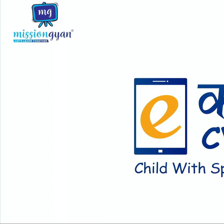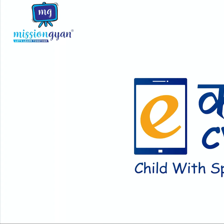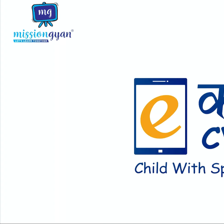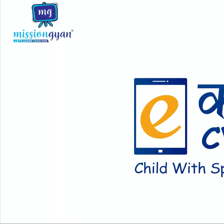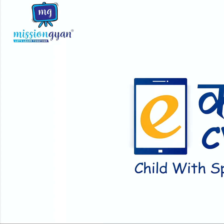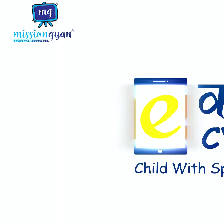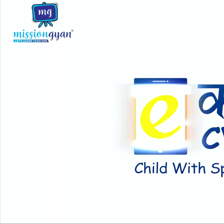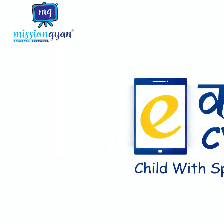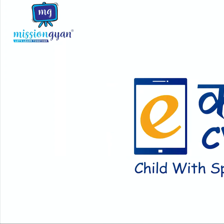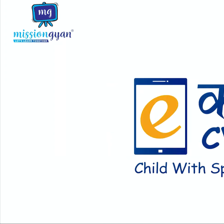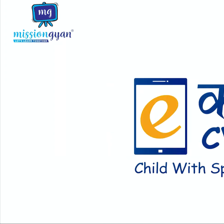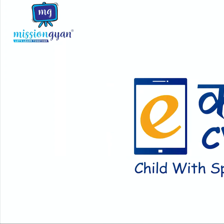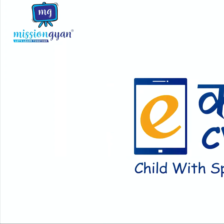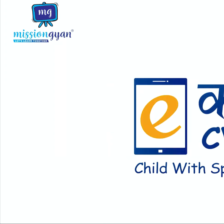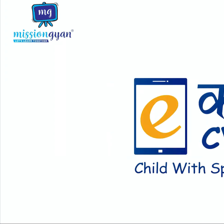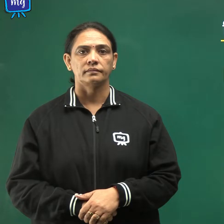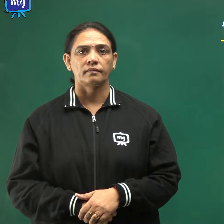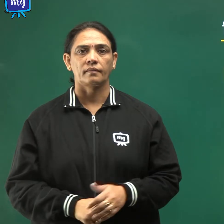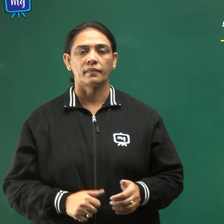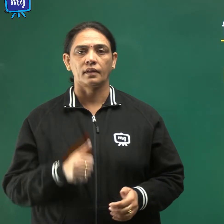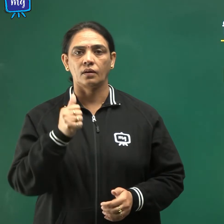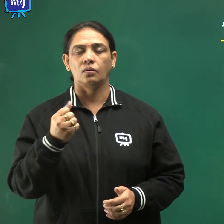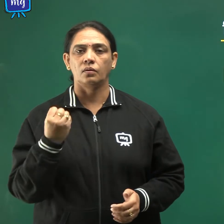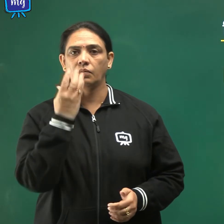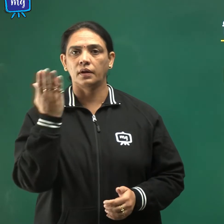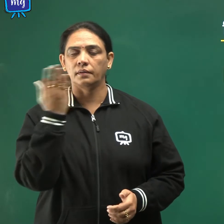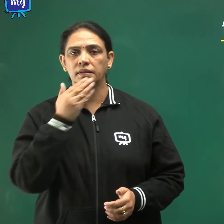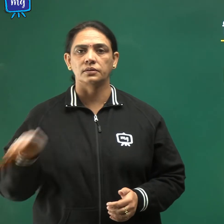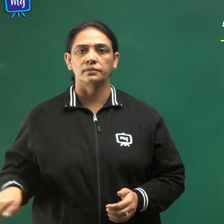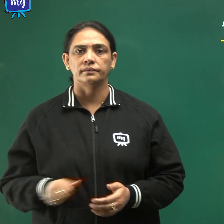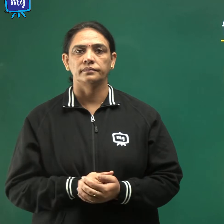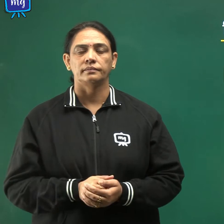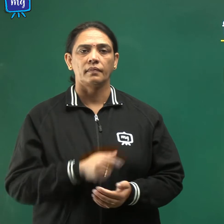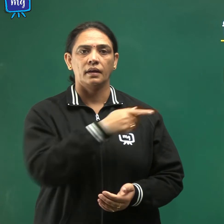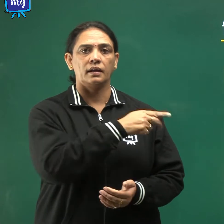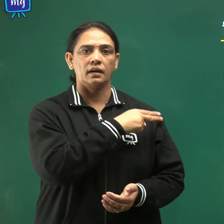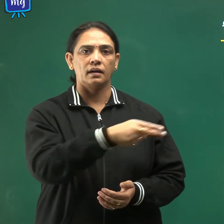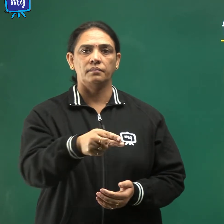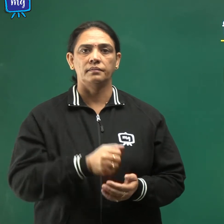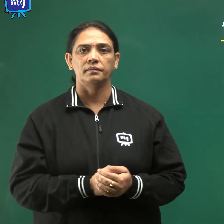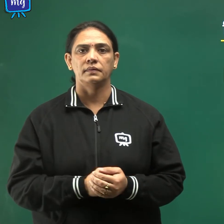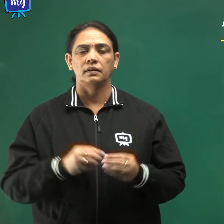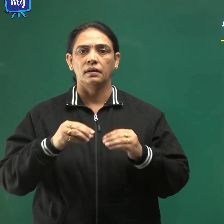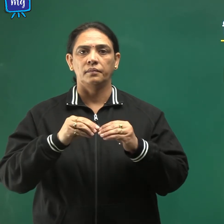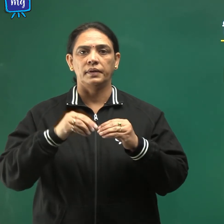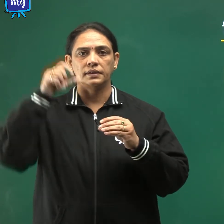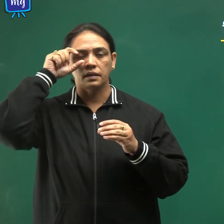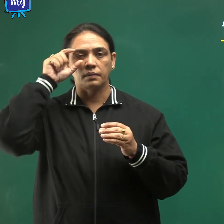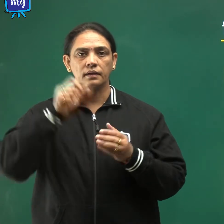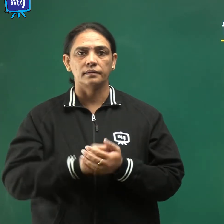ए गुड मॉर्निंग बच्चों मेरा नाम उन्हें